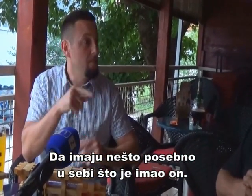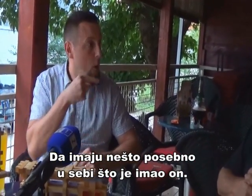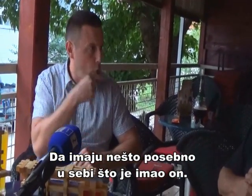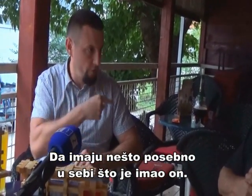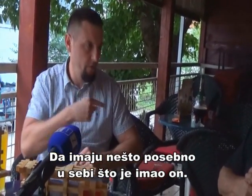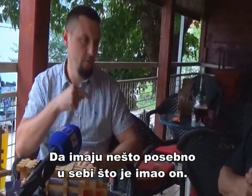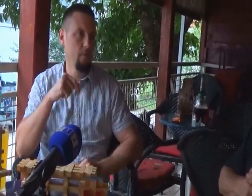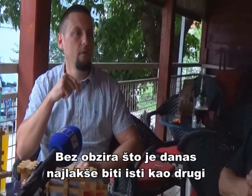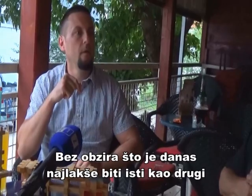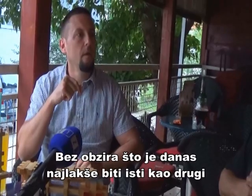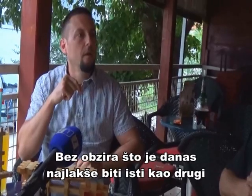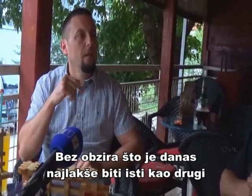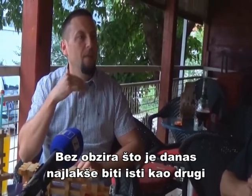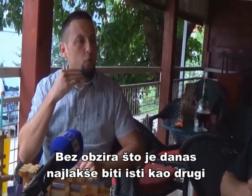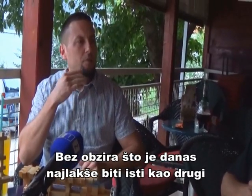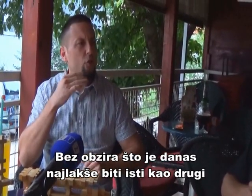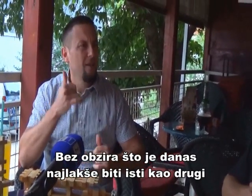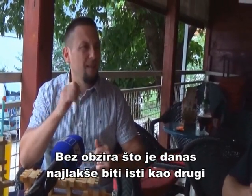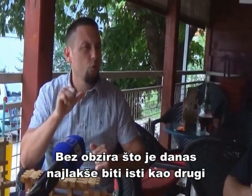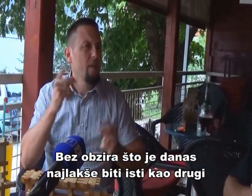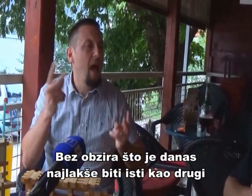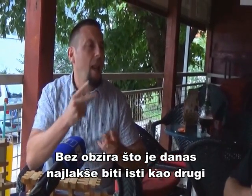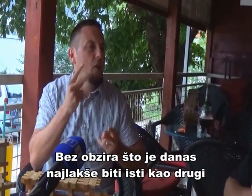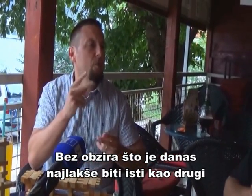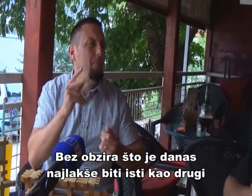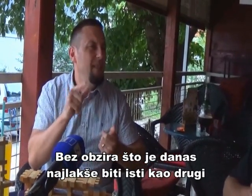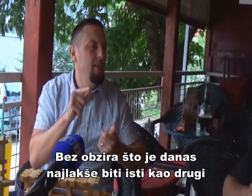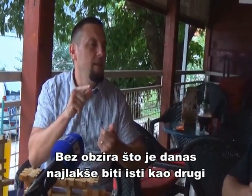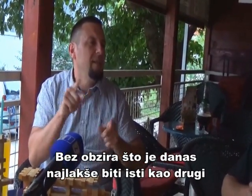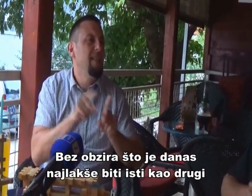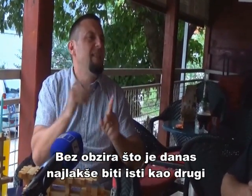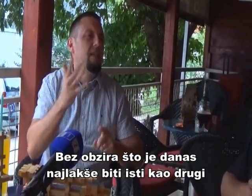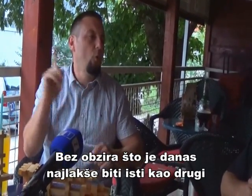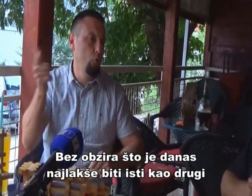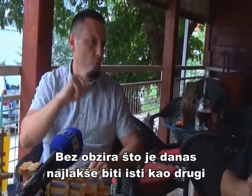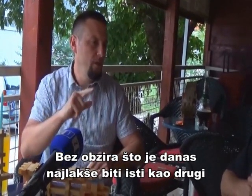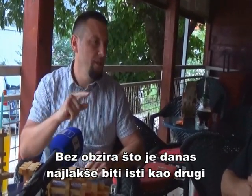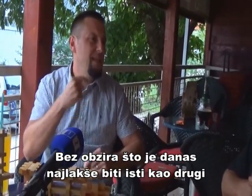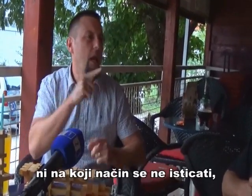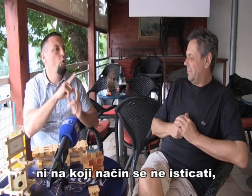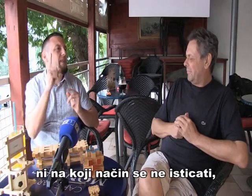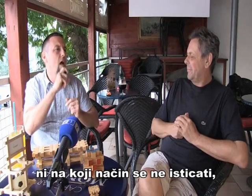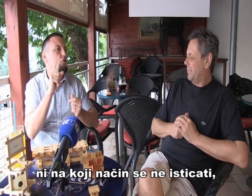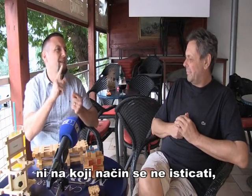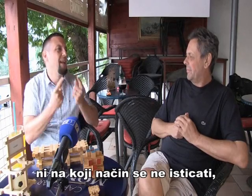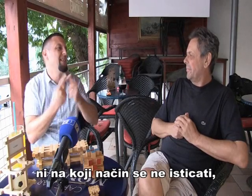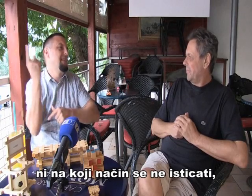imao on. Bez obzira što je danas možda najlakše biti isti kao drugi i na koji način se ne